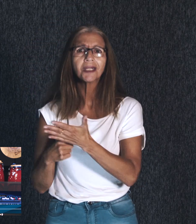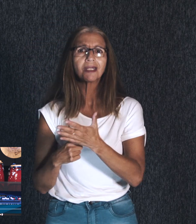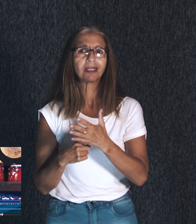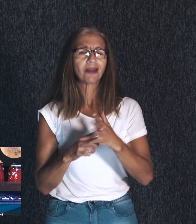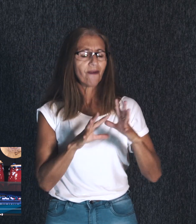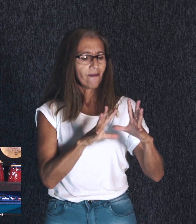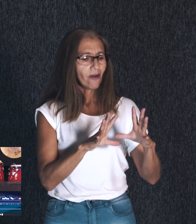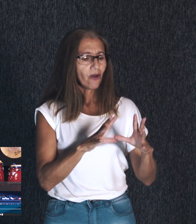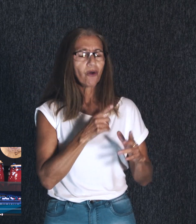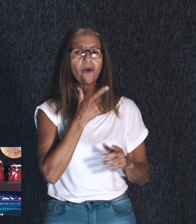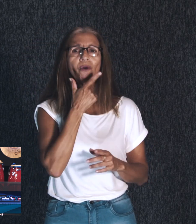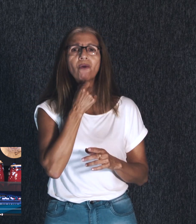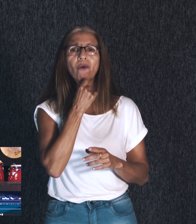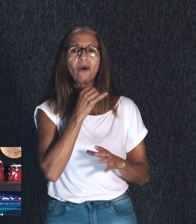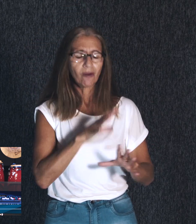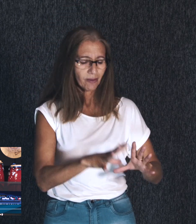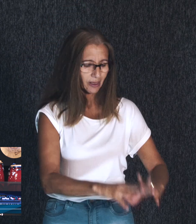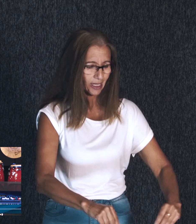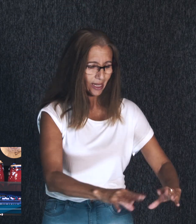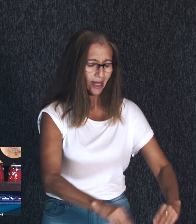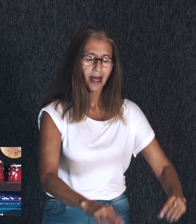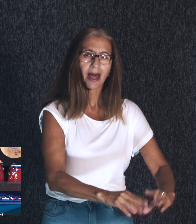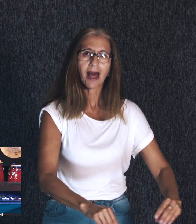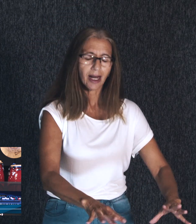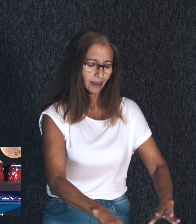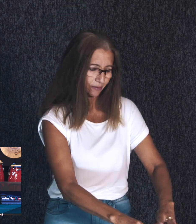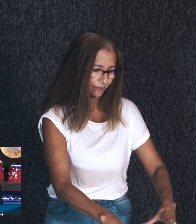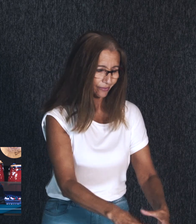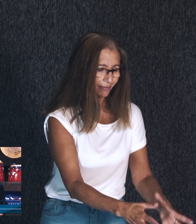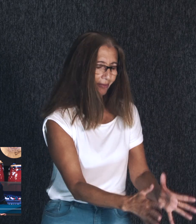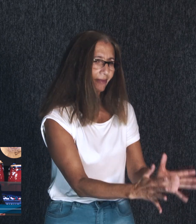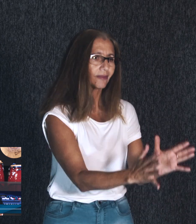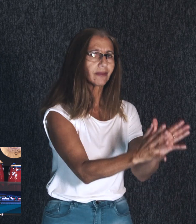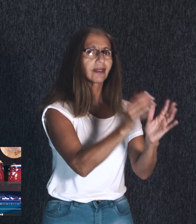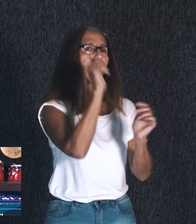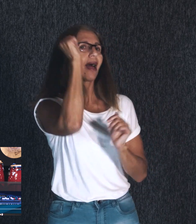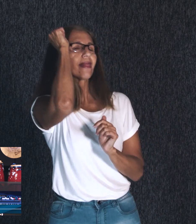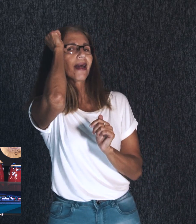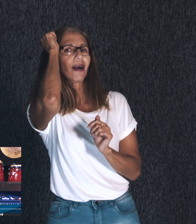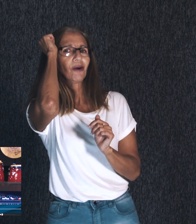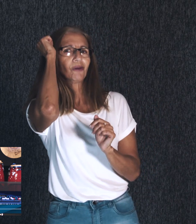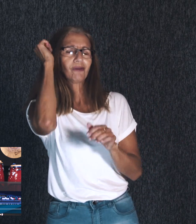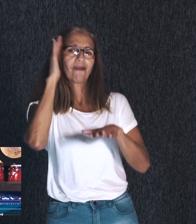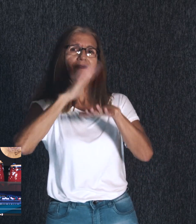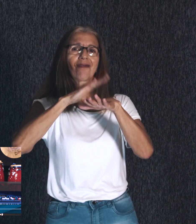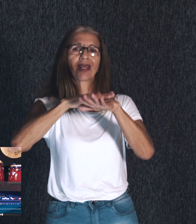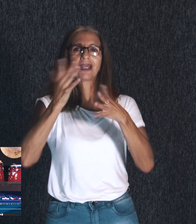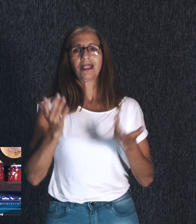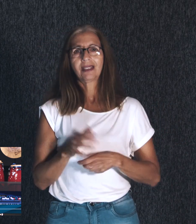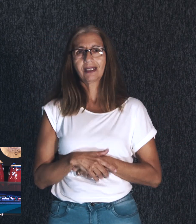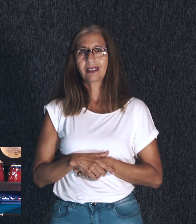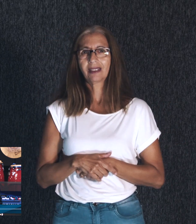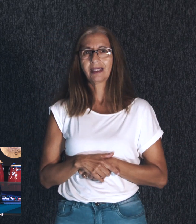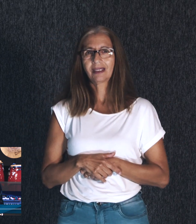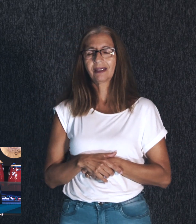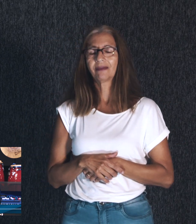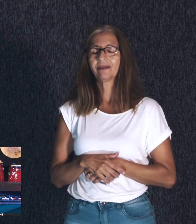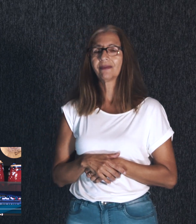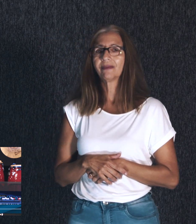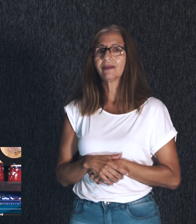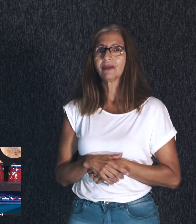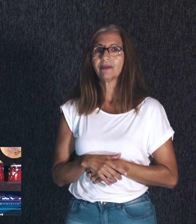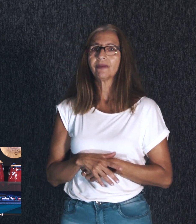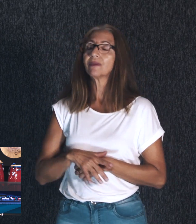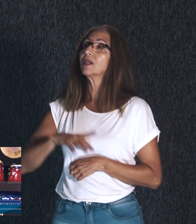Aleluia! A redenção para Deus custou mais do que a criação do universo. Custou